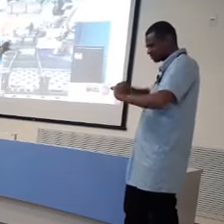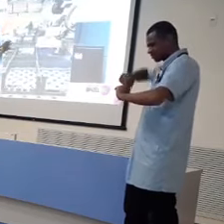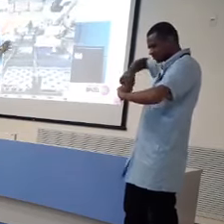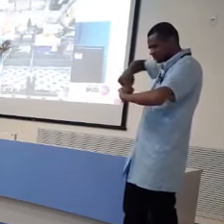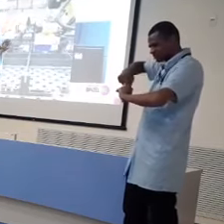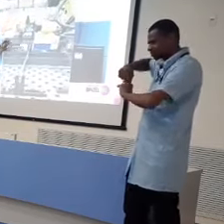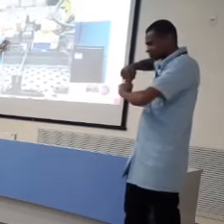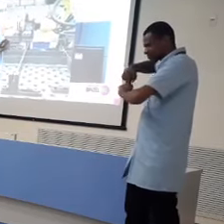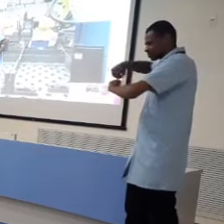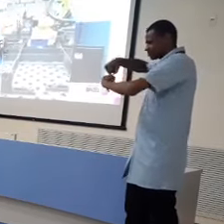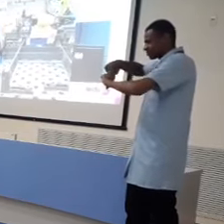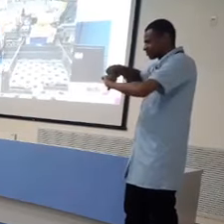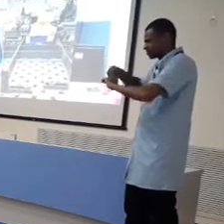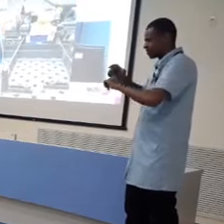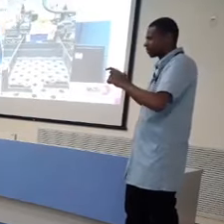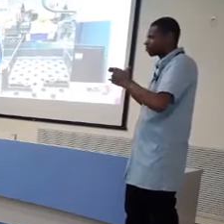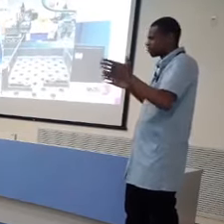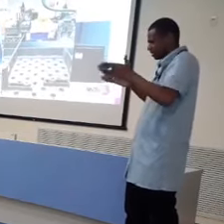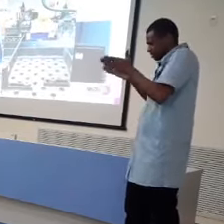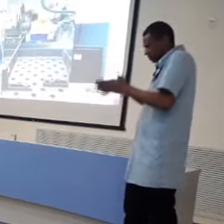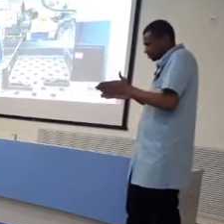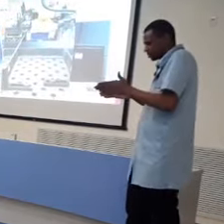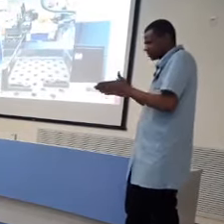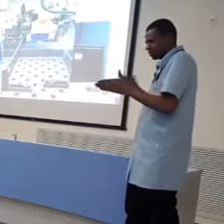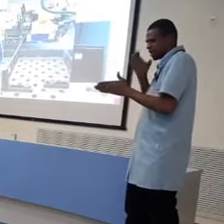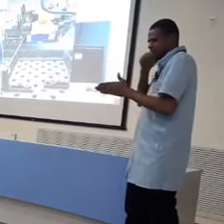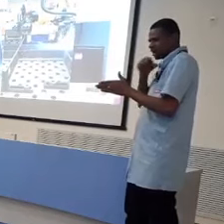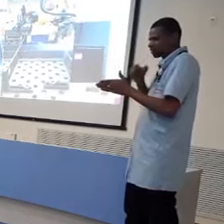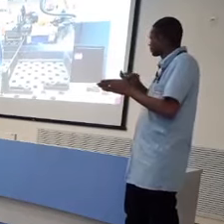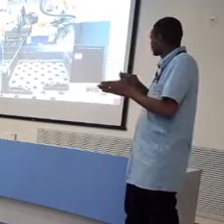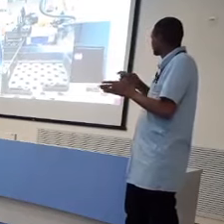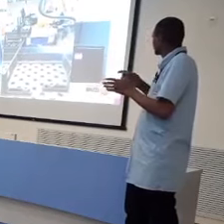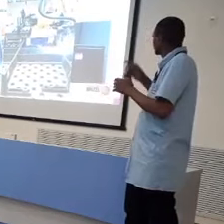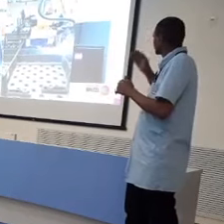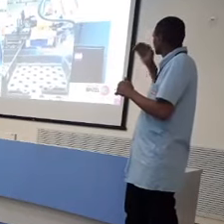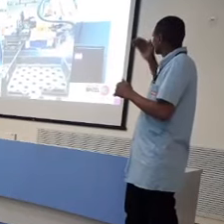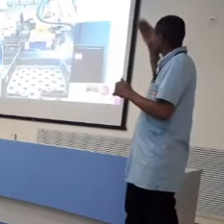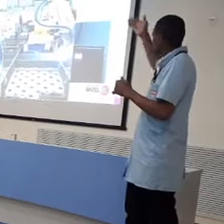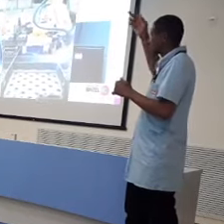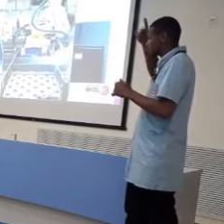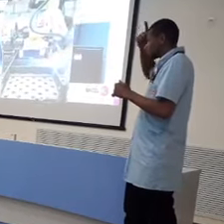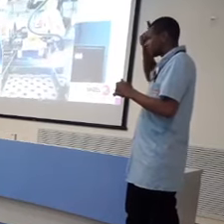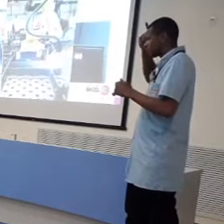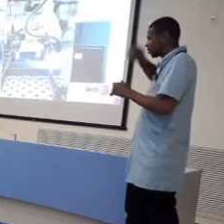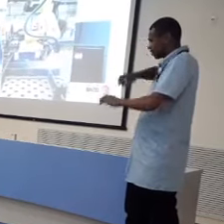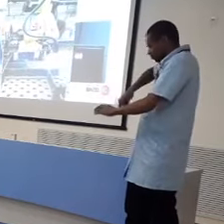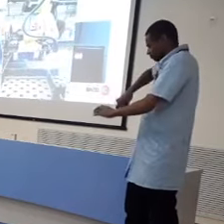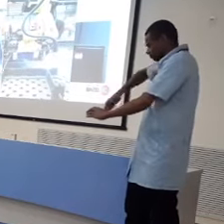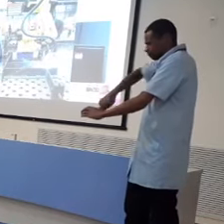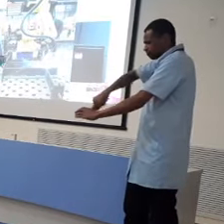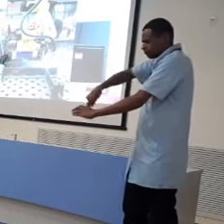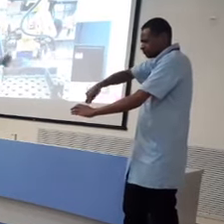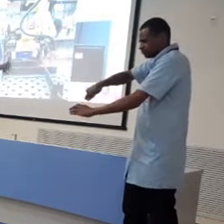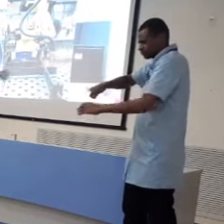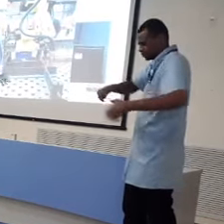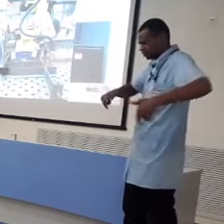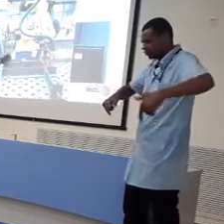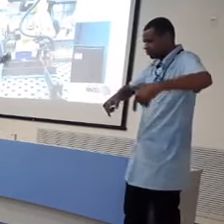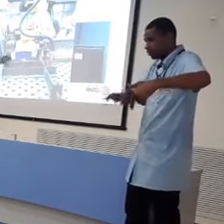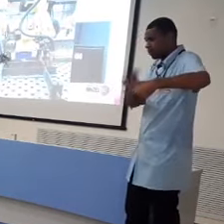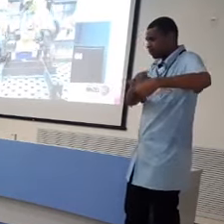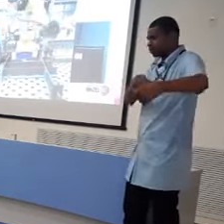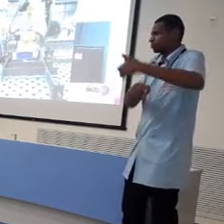parte do fundo, o colaborador já está fixando as outras peças. Então o que vai acontecer? Vai acabar de